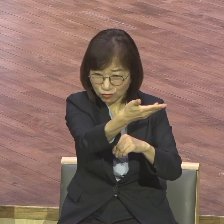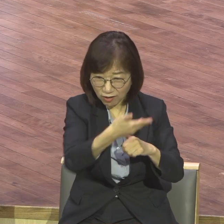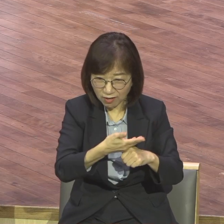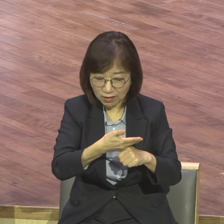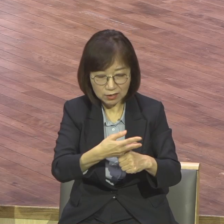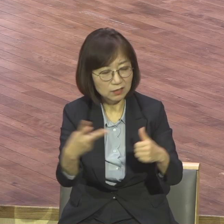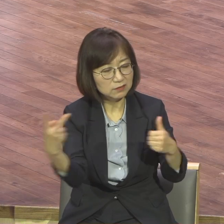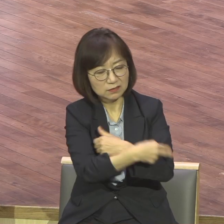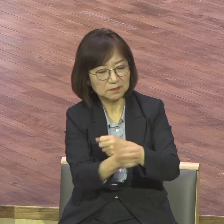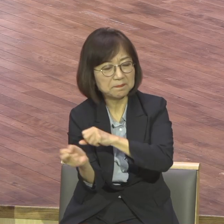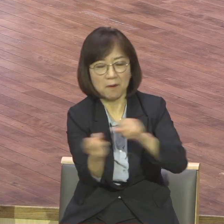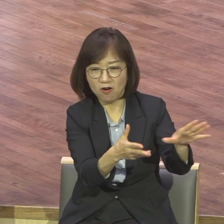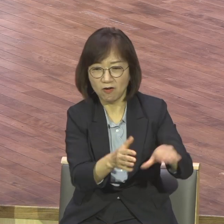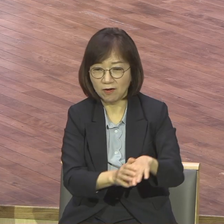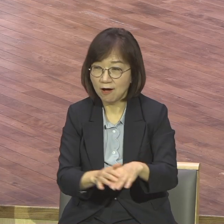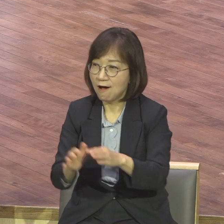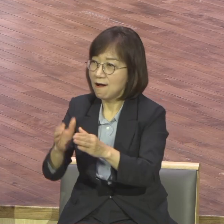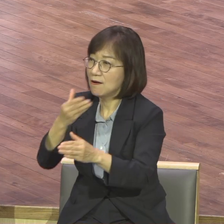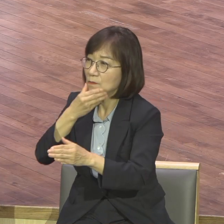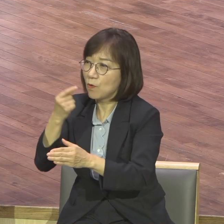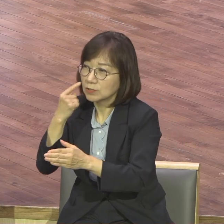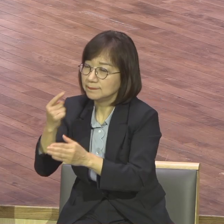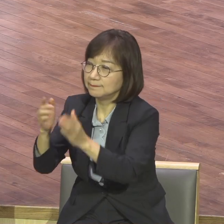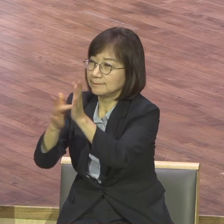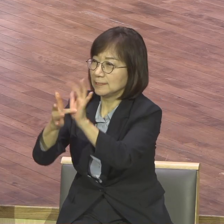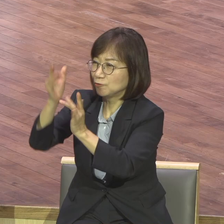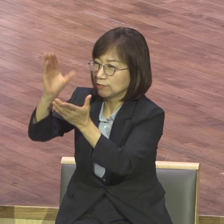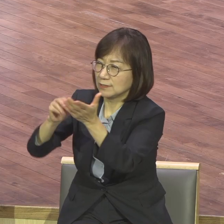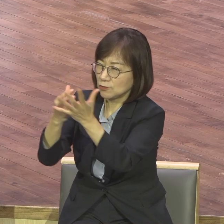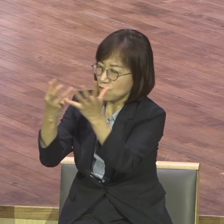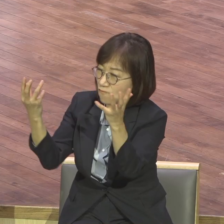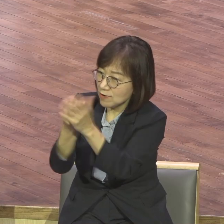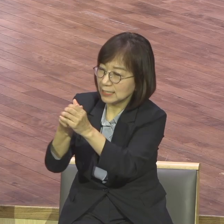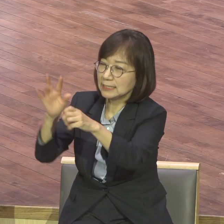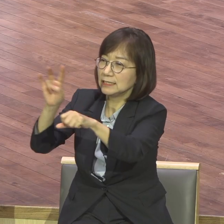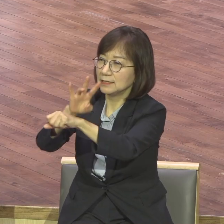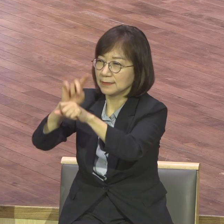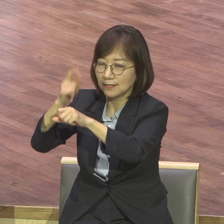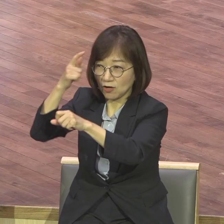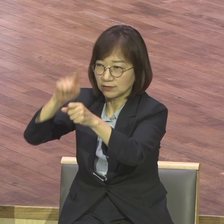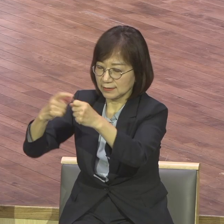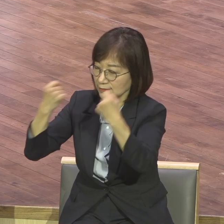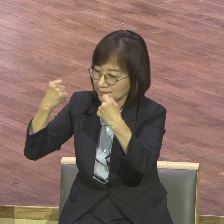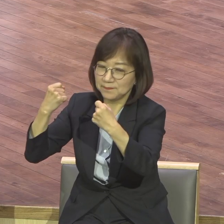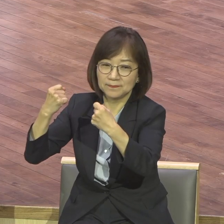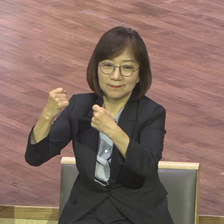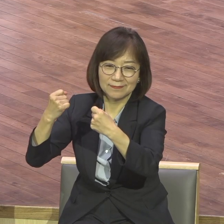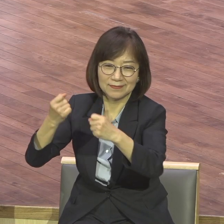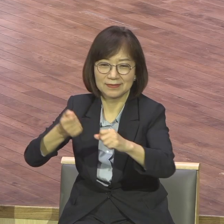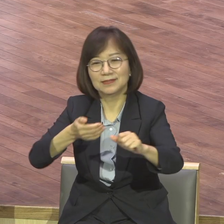복음이신 예수 그리스도로 충만한 24 영적 체질.